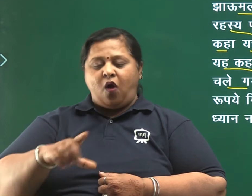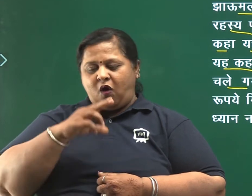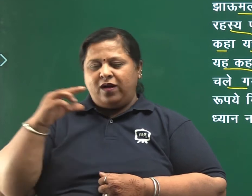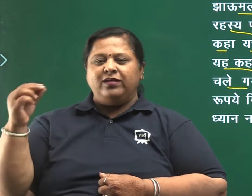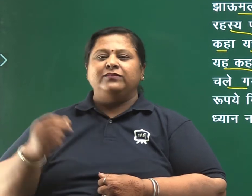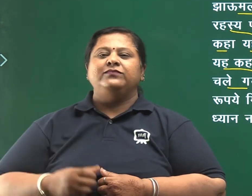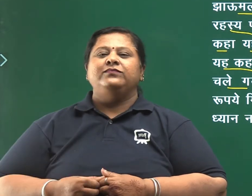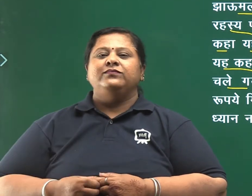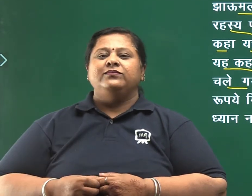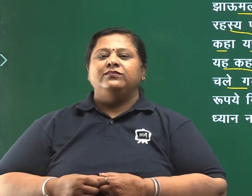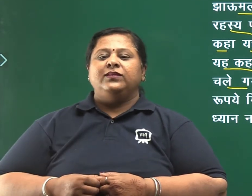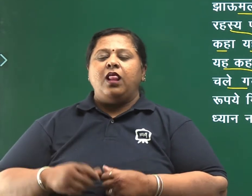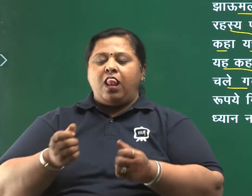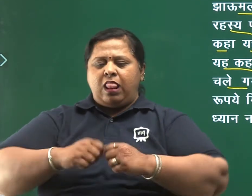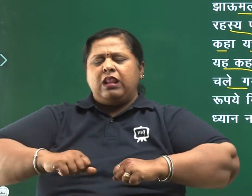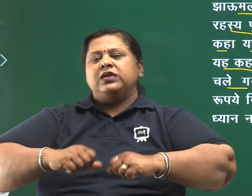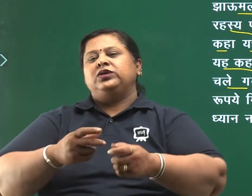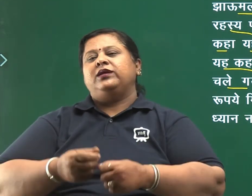और लाला जी ने